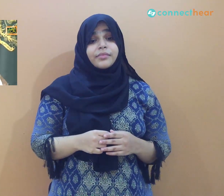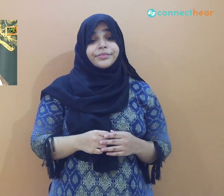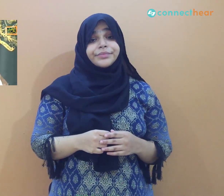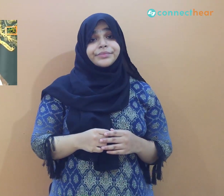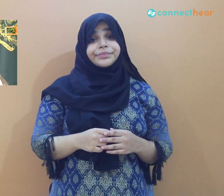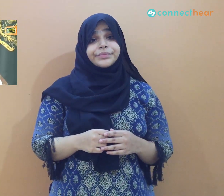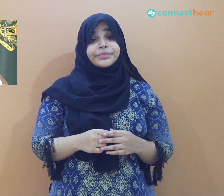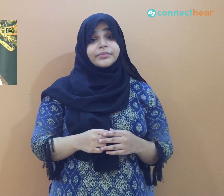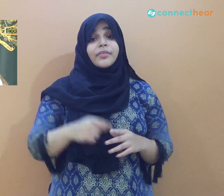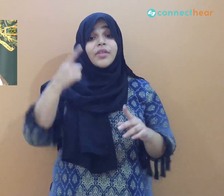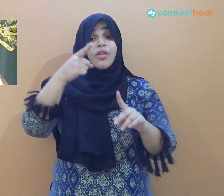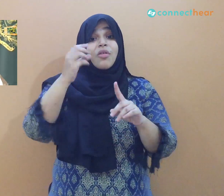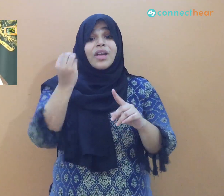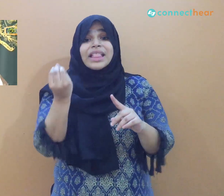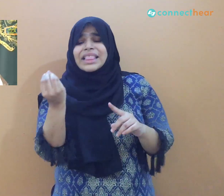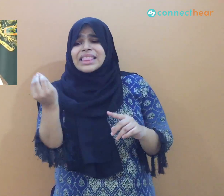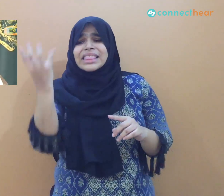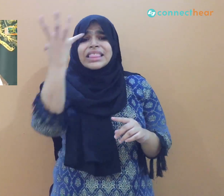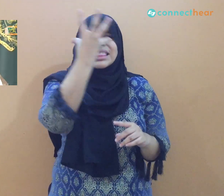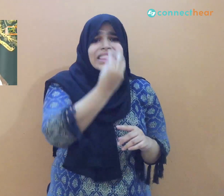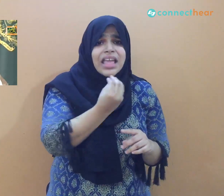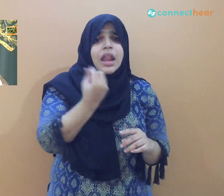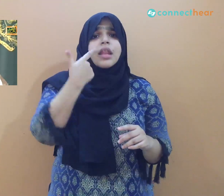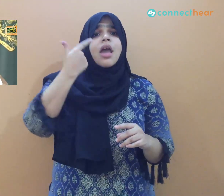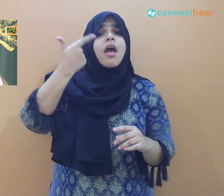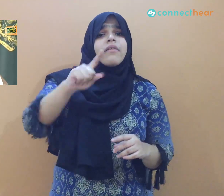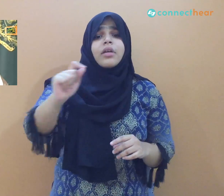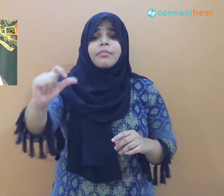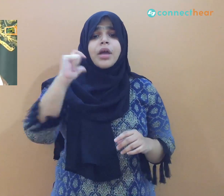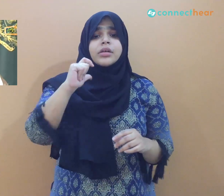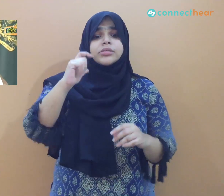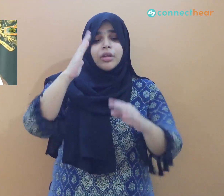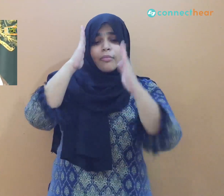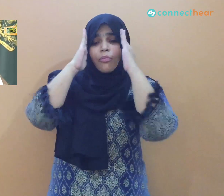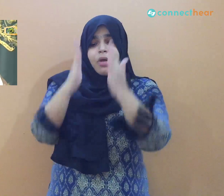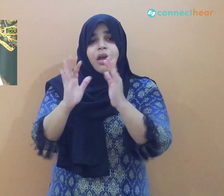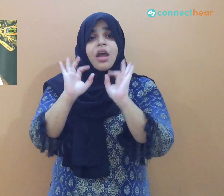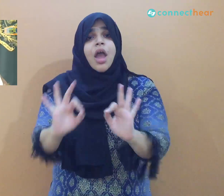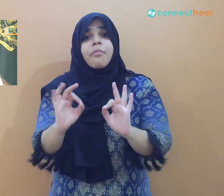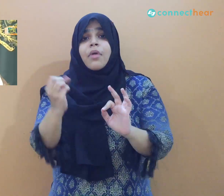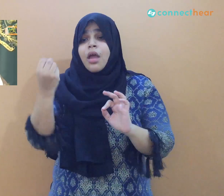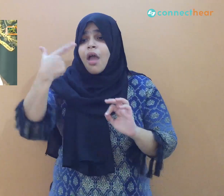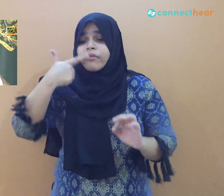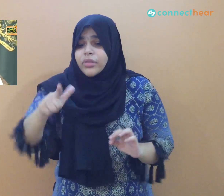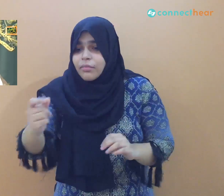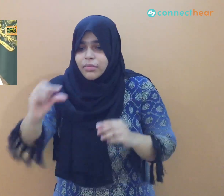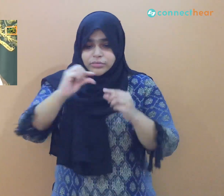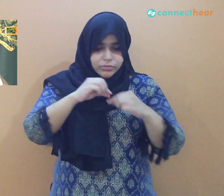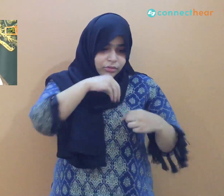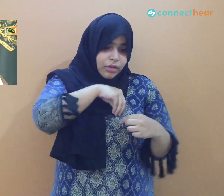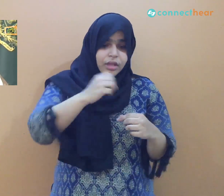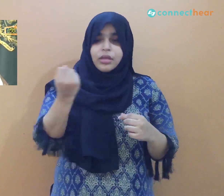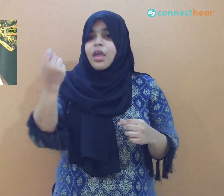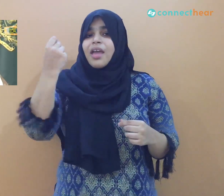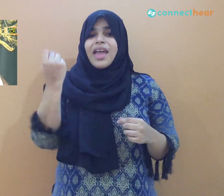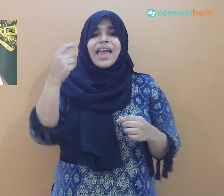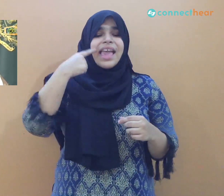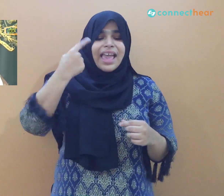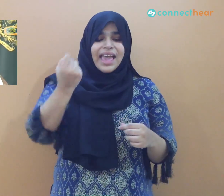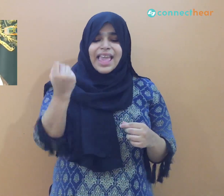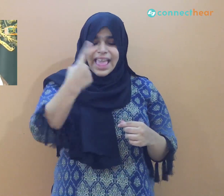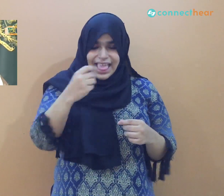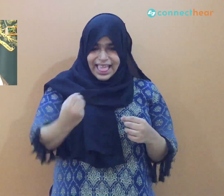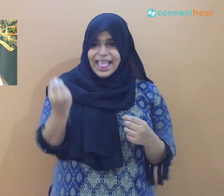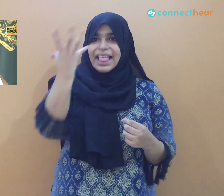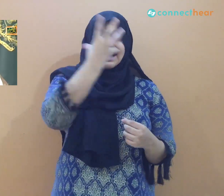جو یا اپنی دن کی یا ہفتے کی تنخواہ کے اوپر ڈیپینڈ کرتے ہیں، یعنی وہ اپنے